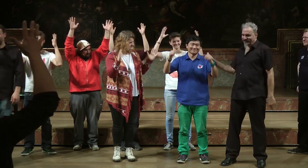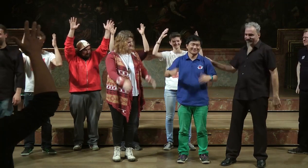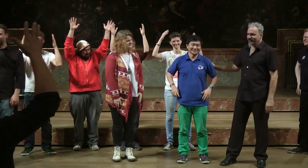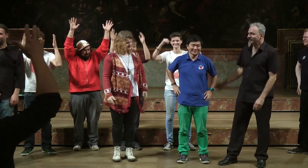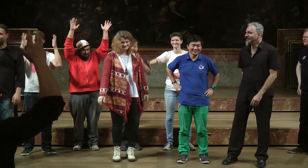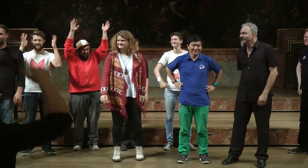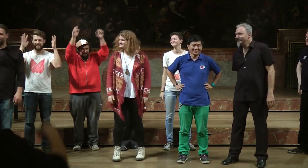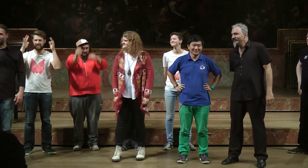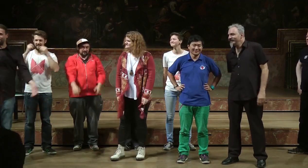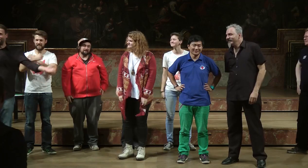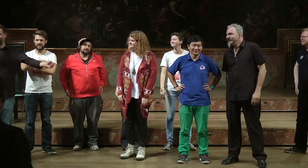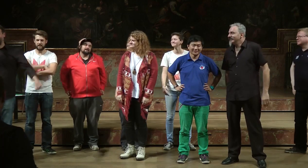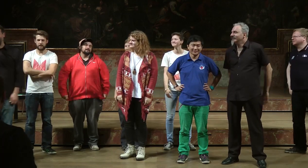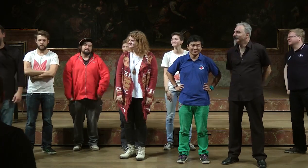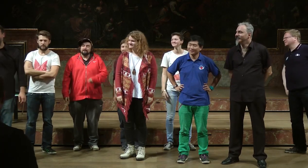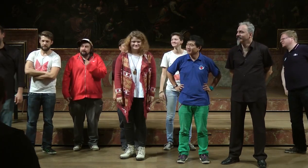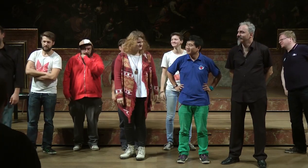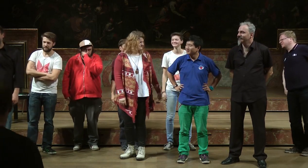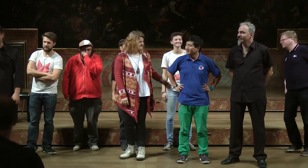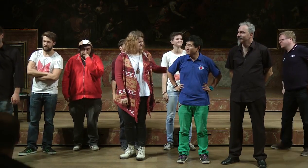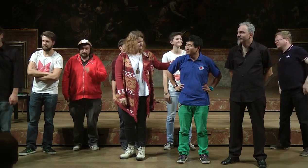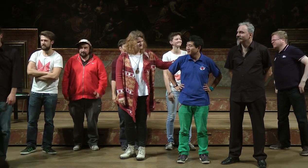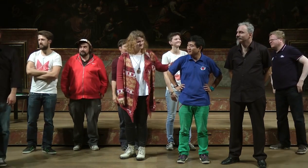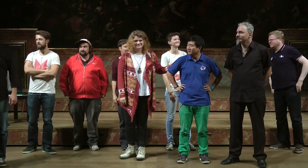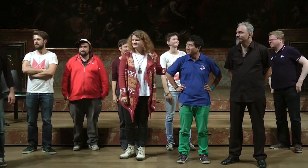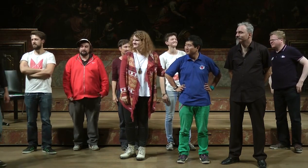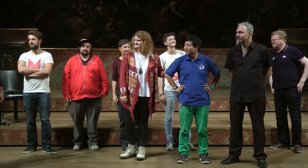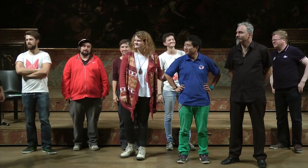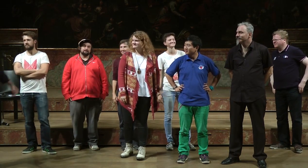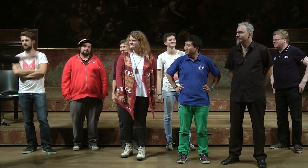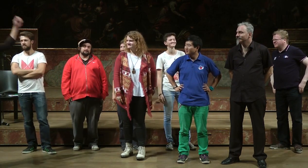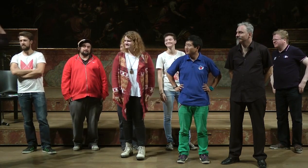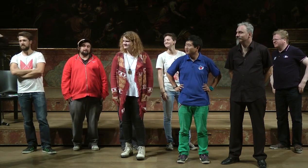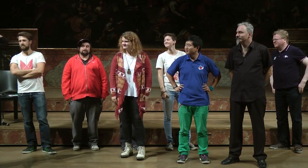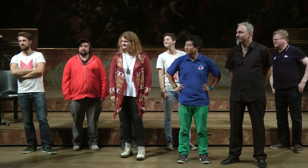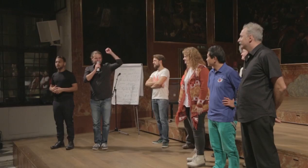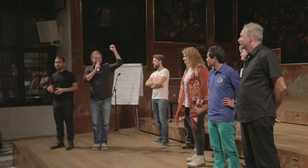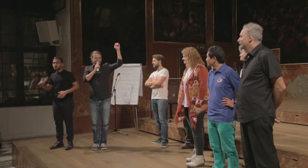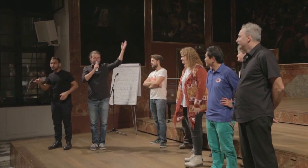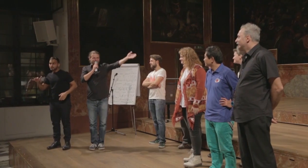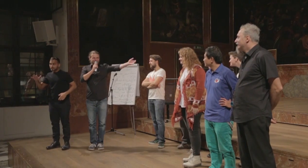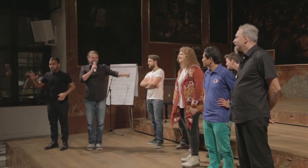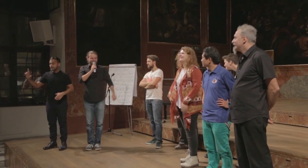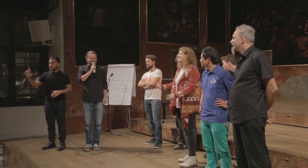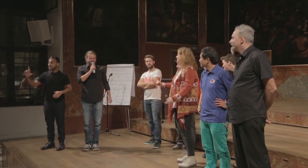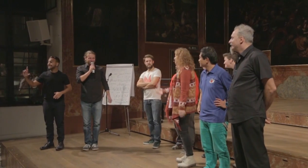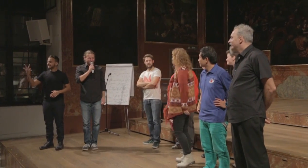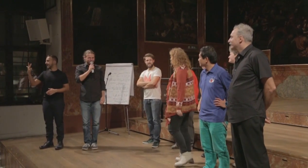Vielen Dank und wir haben einen Sieger. Riesenapplaus für den dritten Platz, der an Annalena Obermoser